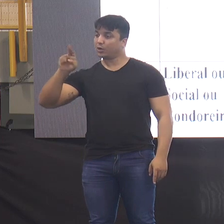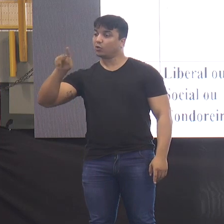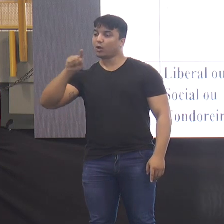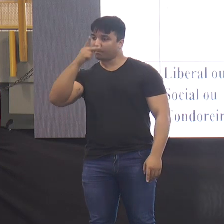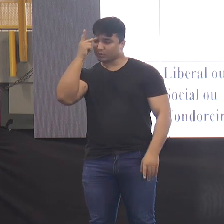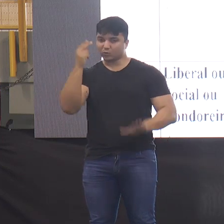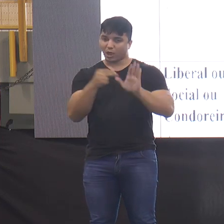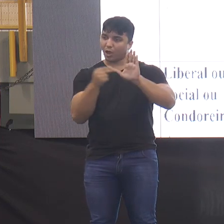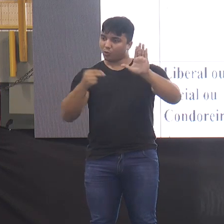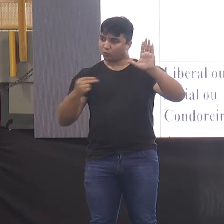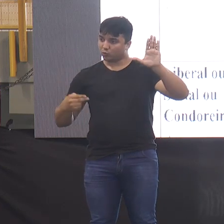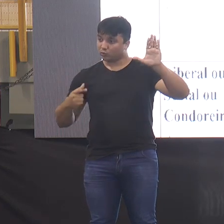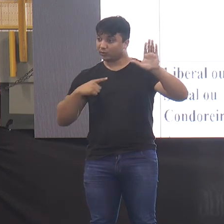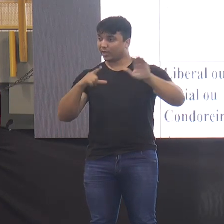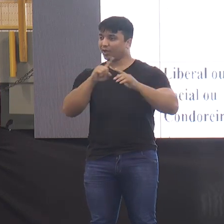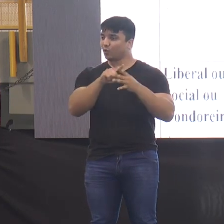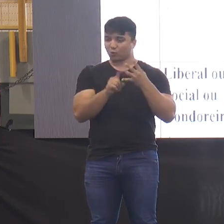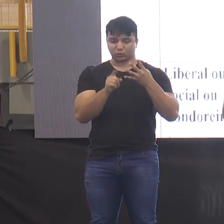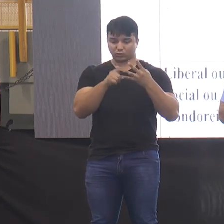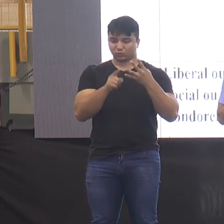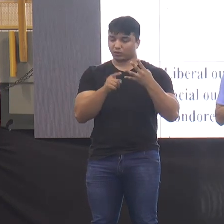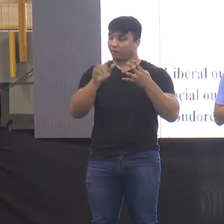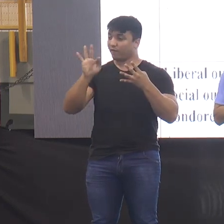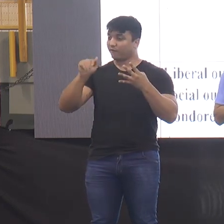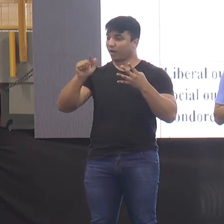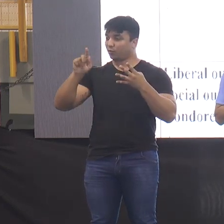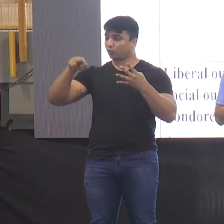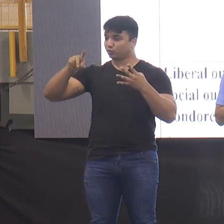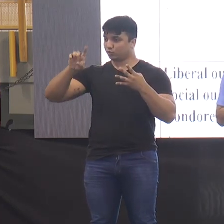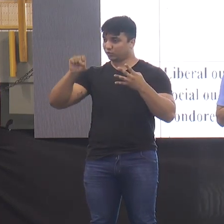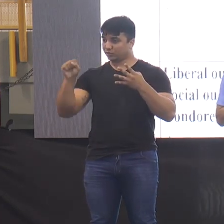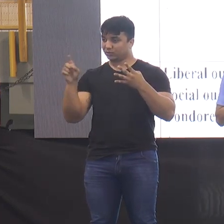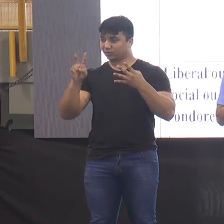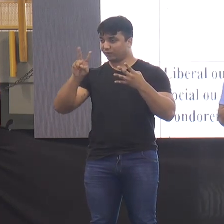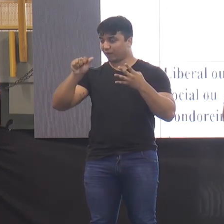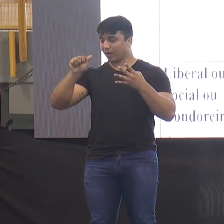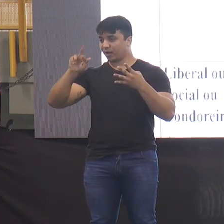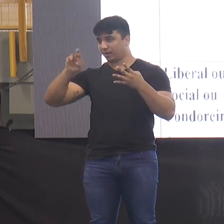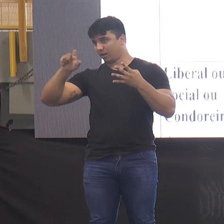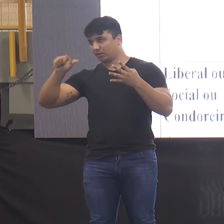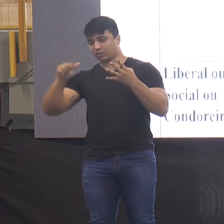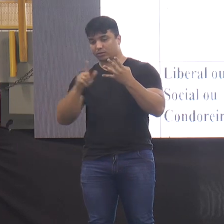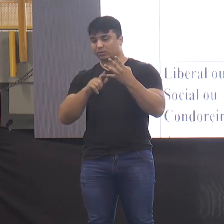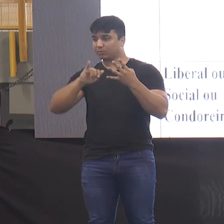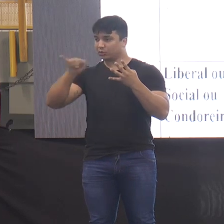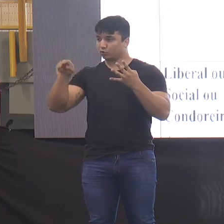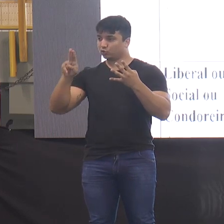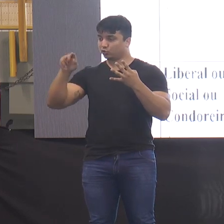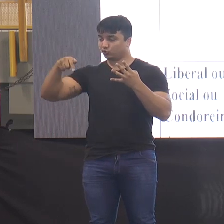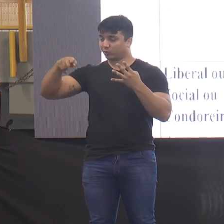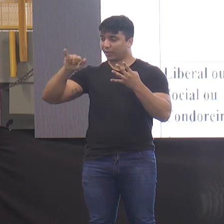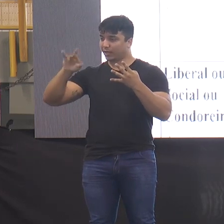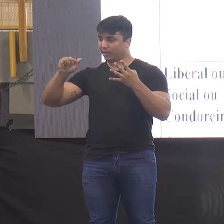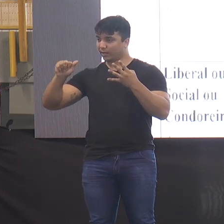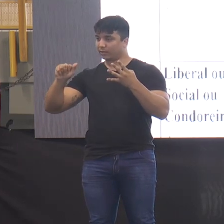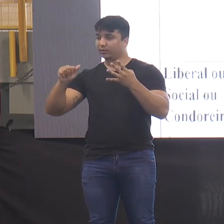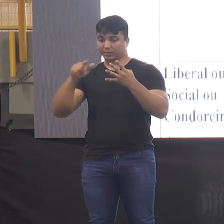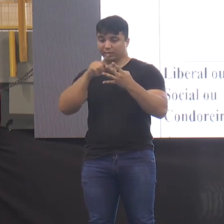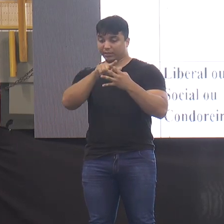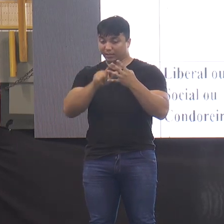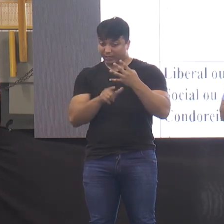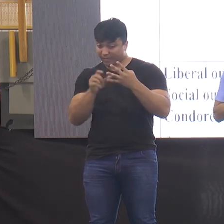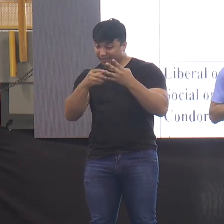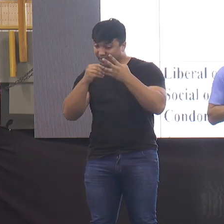Fagundes Varela e Junqueira Freire são pouco cobrados. Na maioria das vezes, eles são apenas citados.